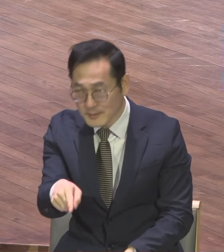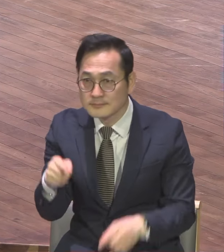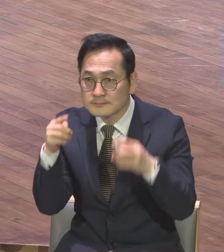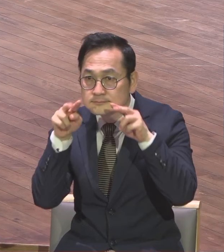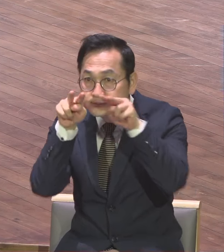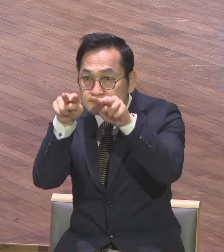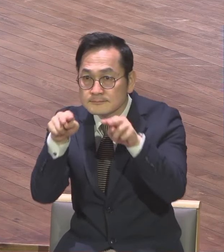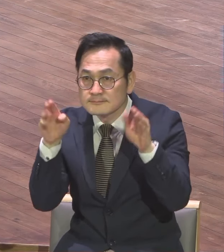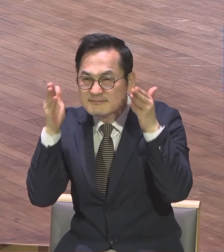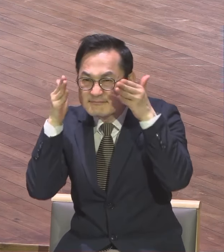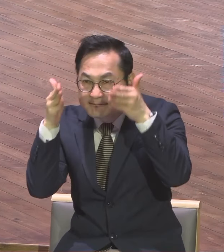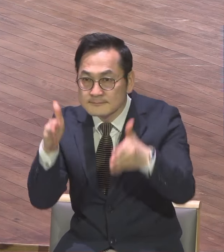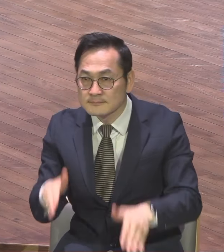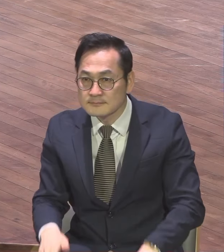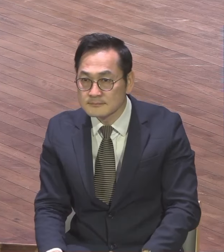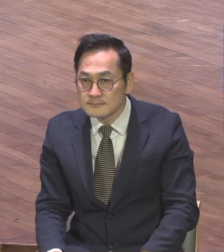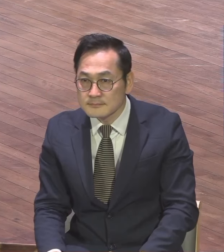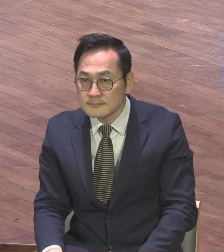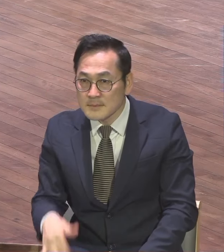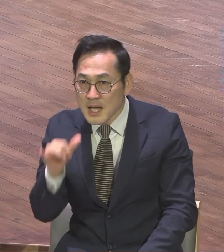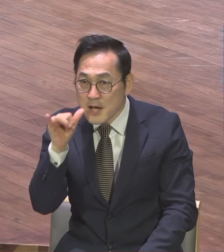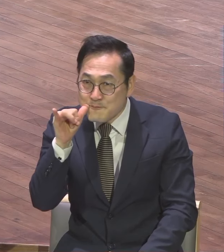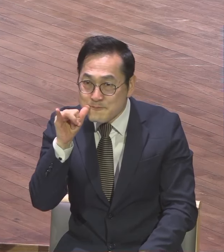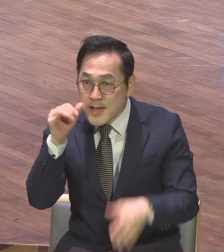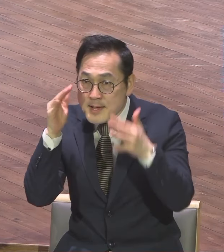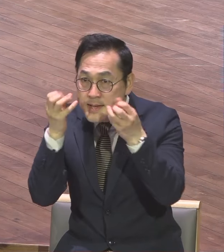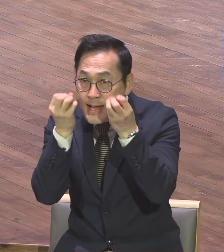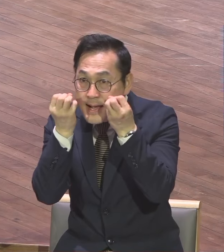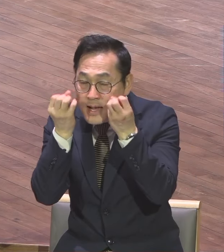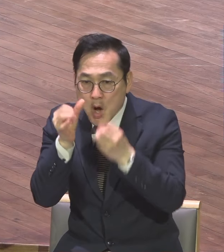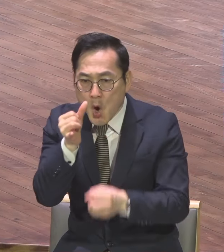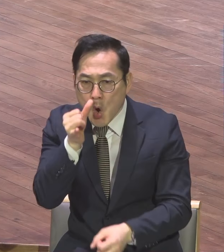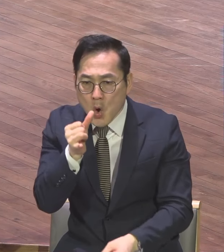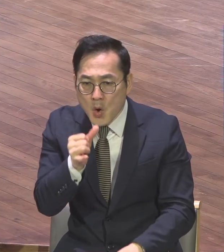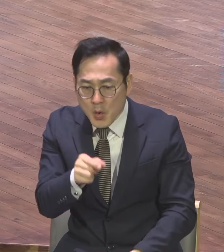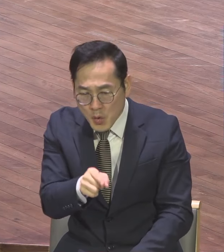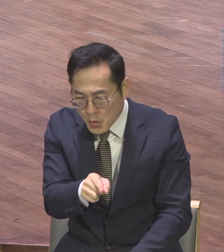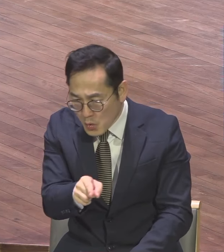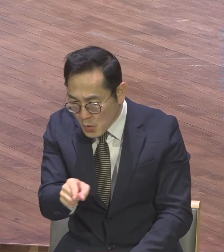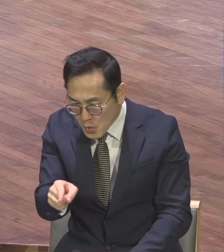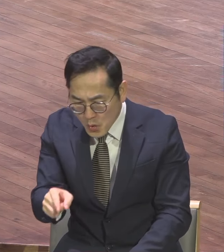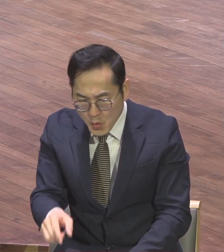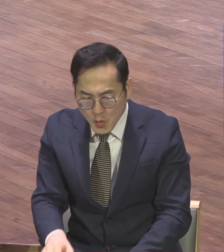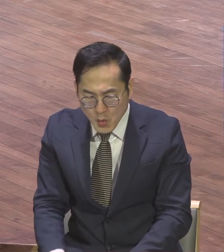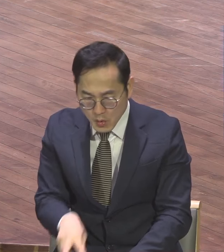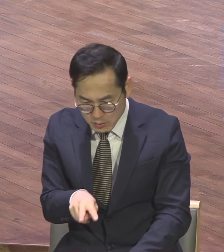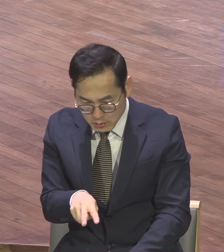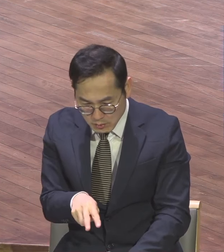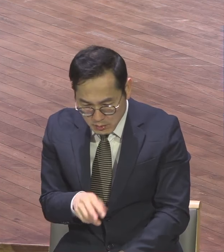유달리 눈을 팍 쳐다보면서 팍 쳐다보는 아이 보면 섬뜩해요.